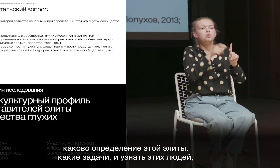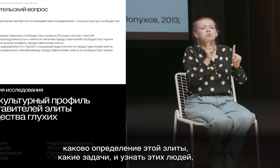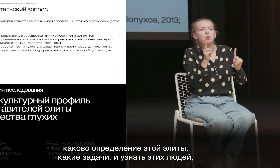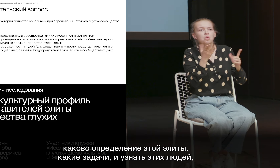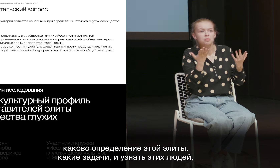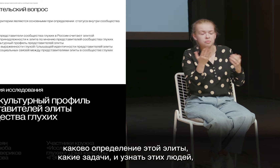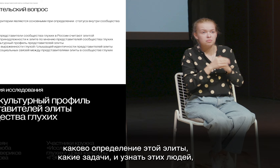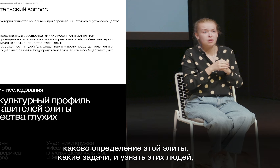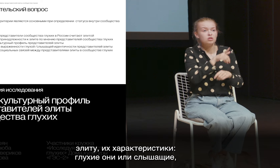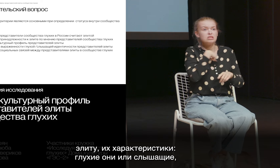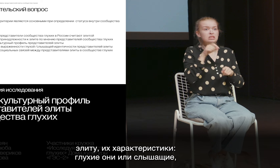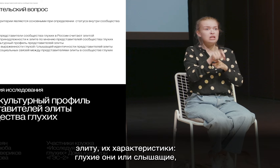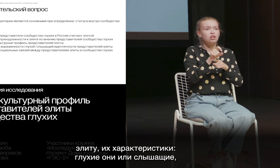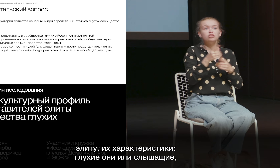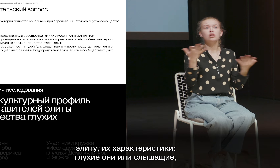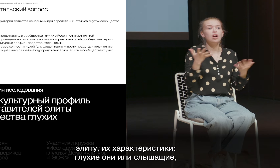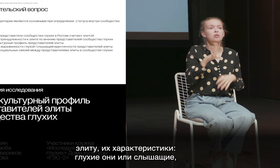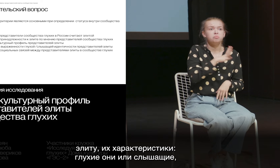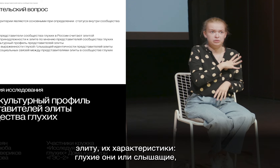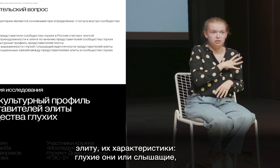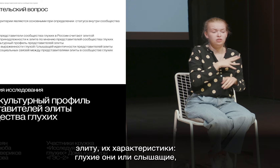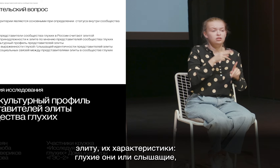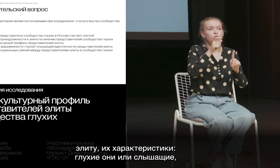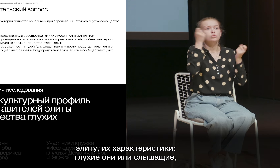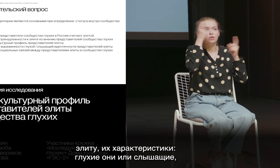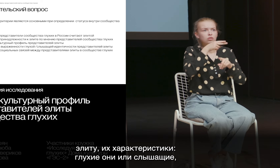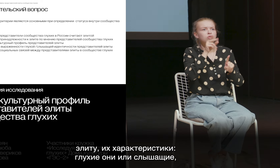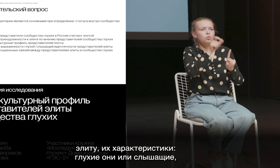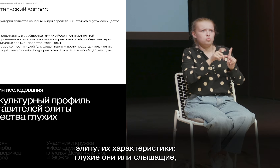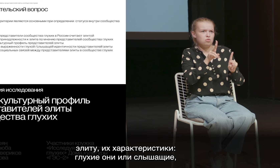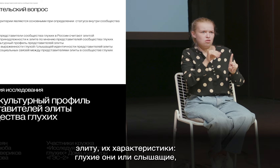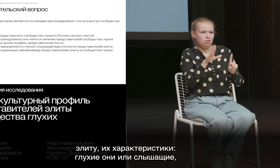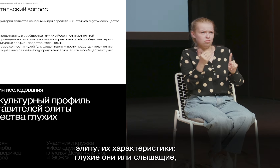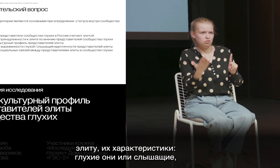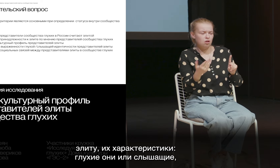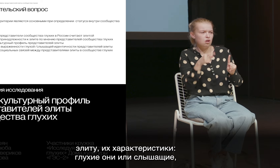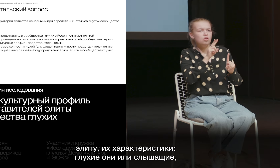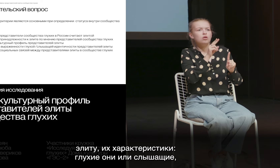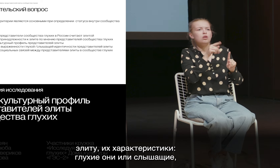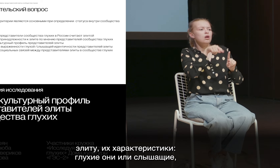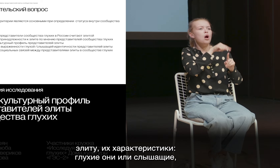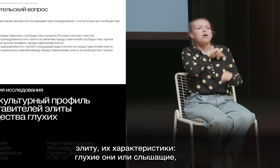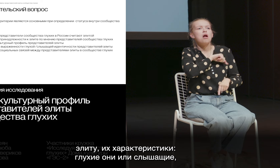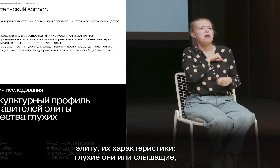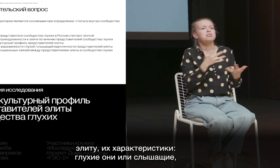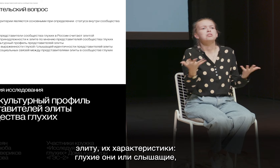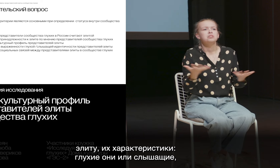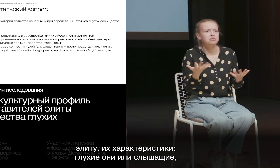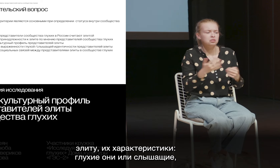каково определение этой элиты, какие задачи, и узнать этих людей, элиту,